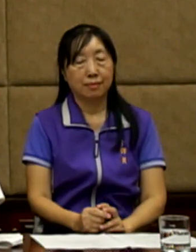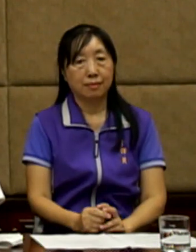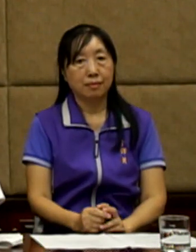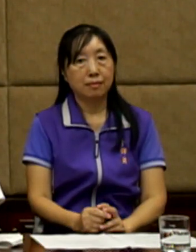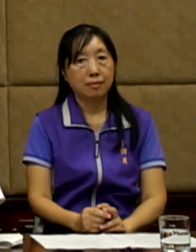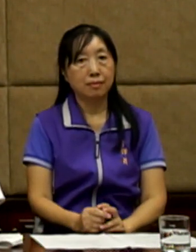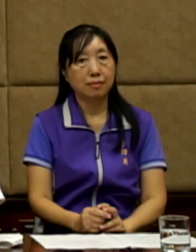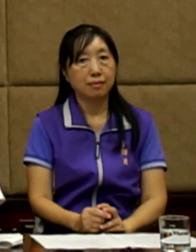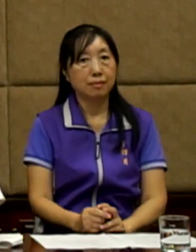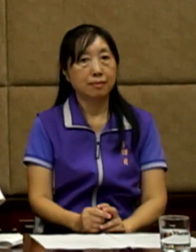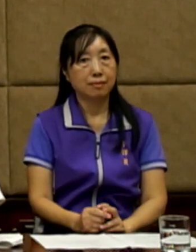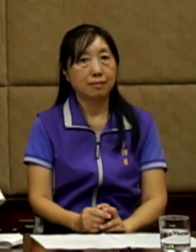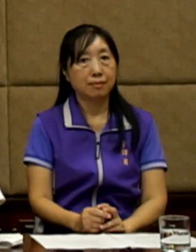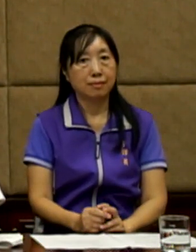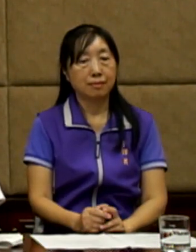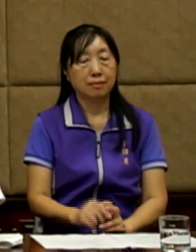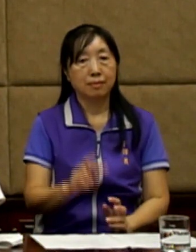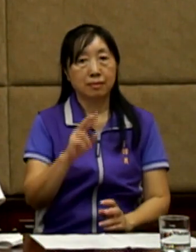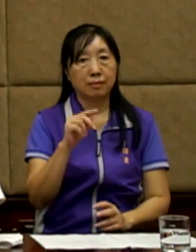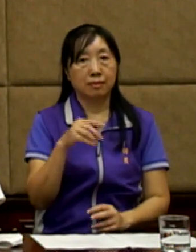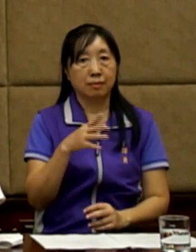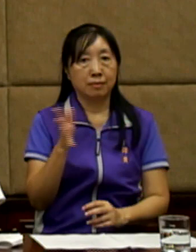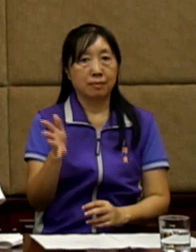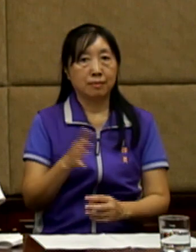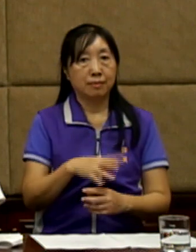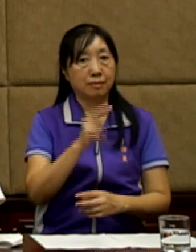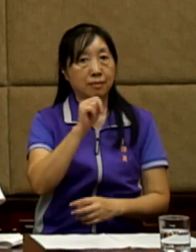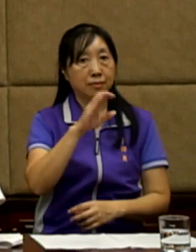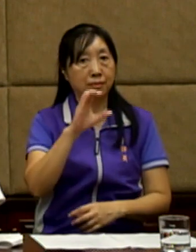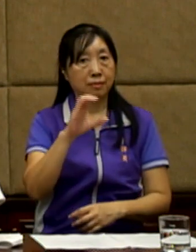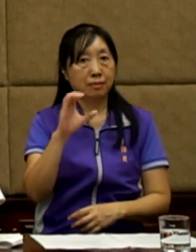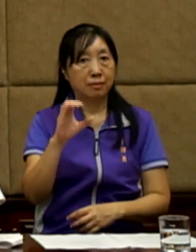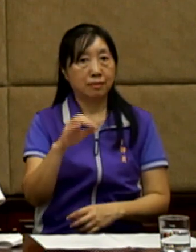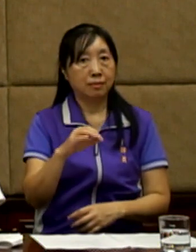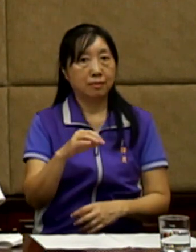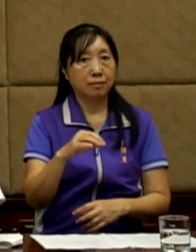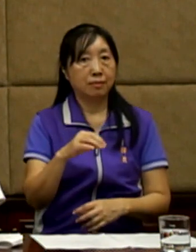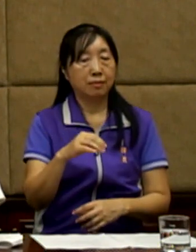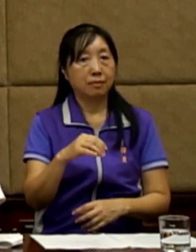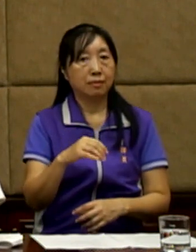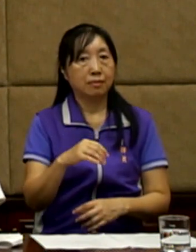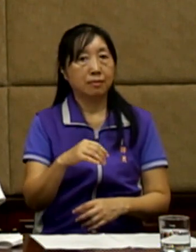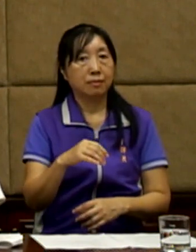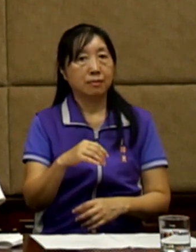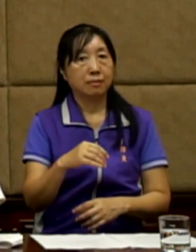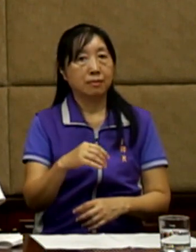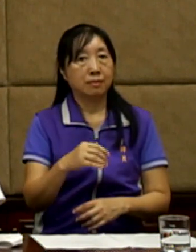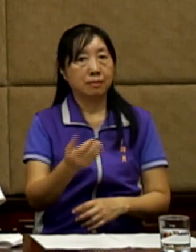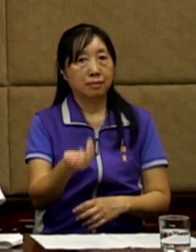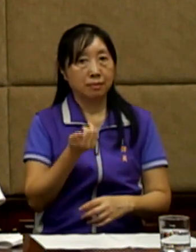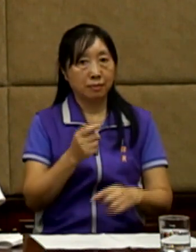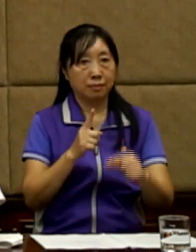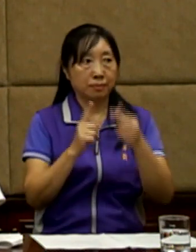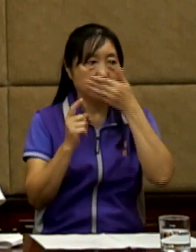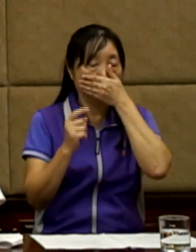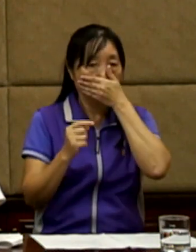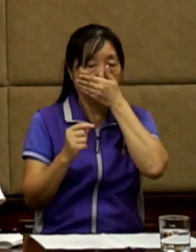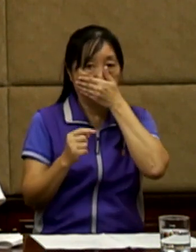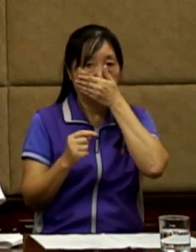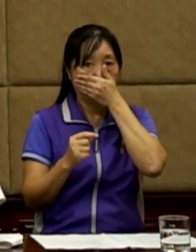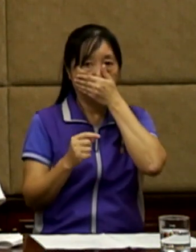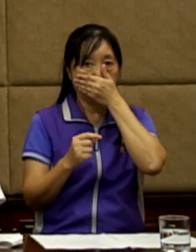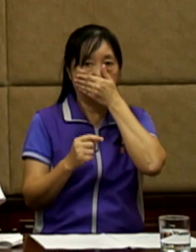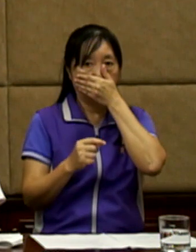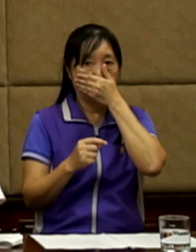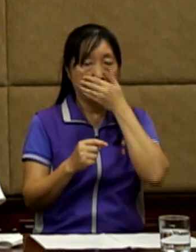不错，可是就是说 NCC 就连中广就是之前收回中广的两个大